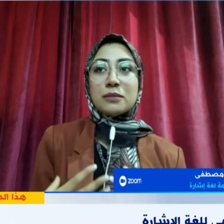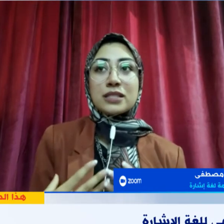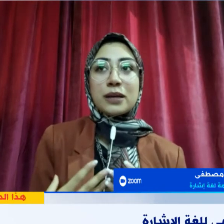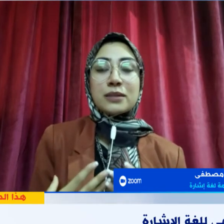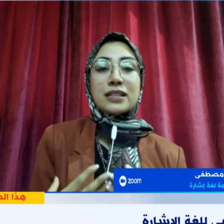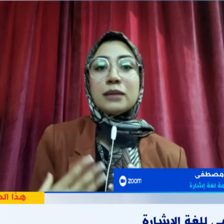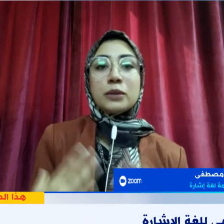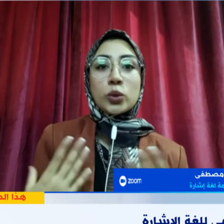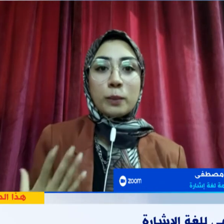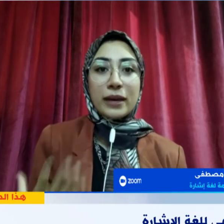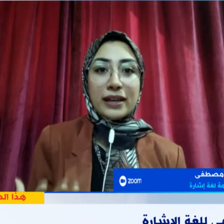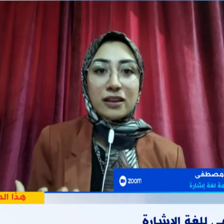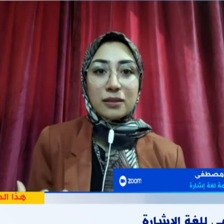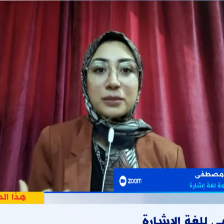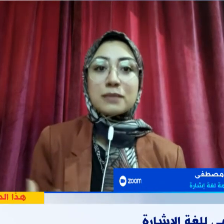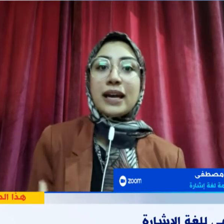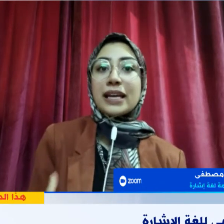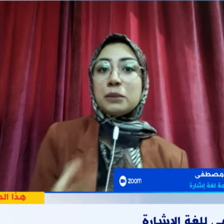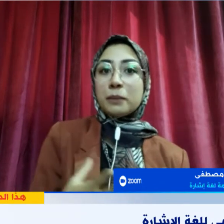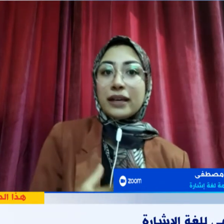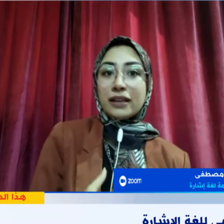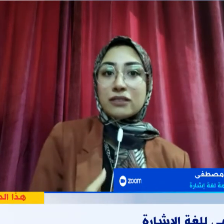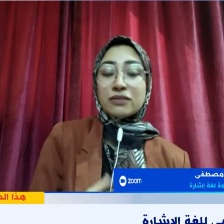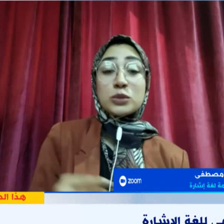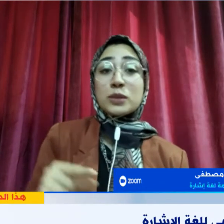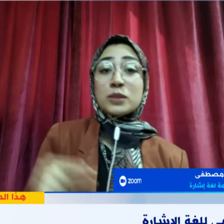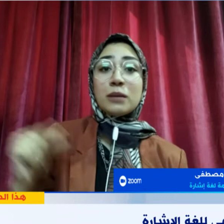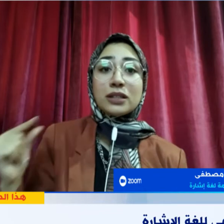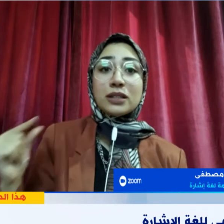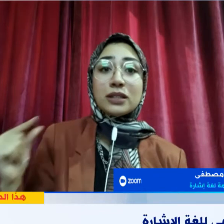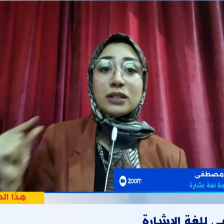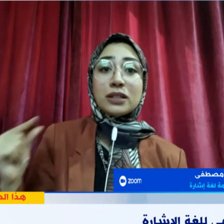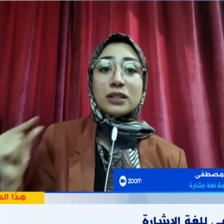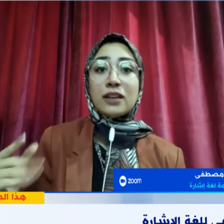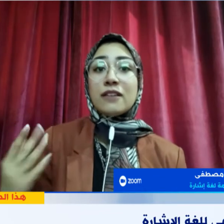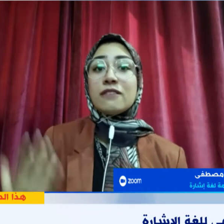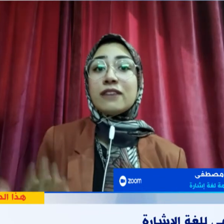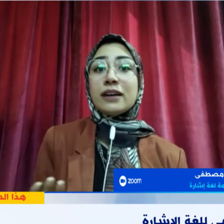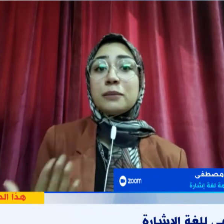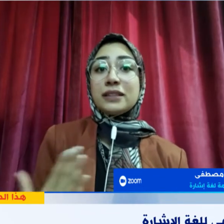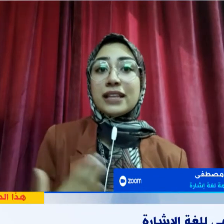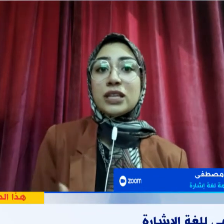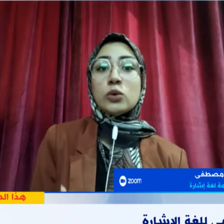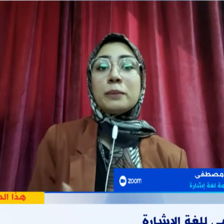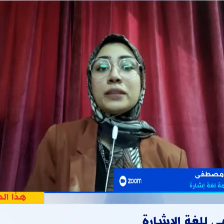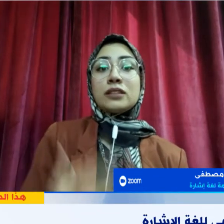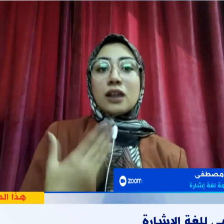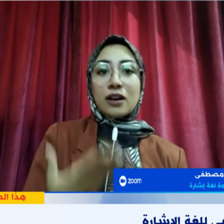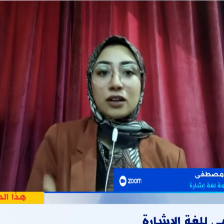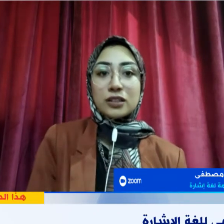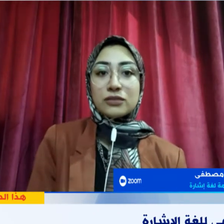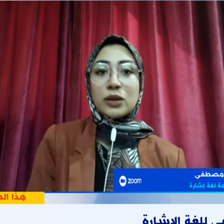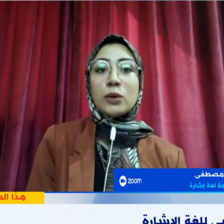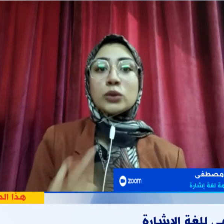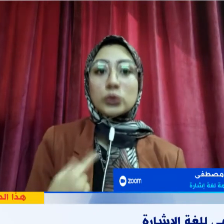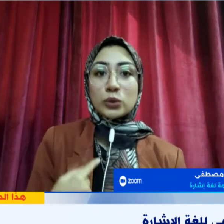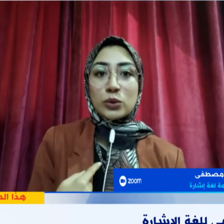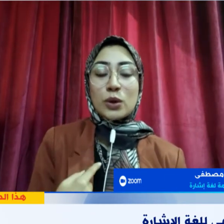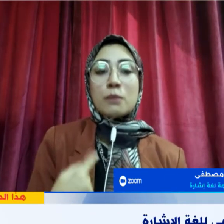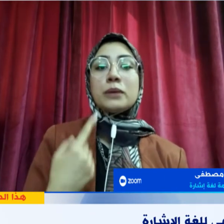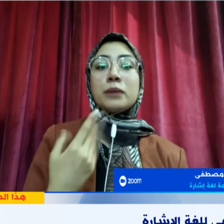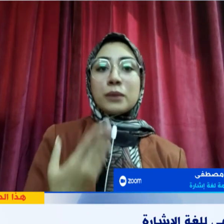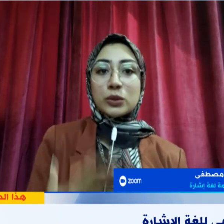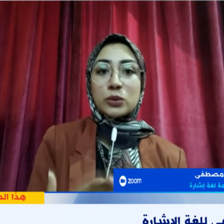فهو مثلا بيسمع مثلا كلمة كوباية بيسمعها كلمة باية، فمش بيسمع المقطع الأول، فبالتالي هو بينطقها غلط، فهو